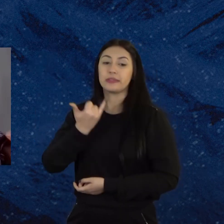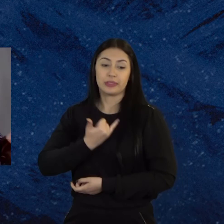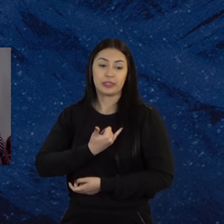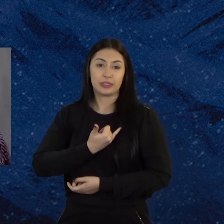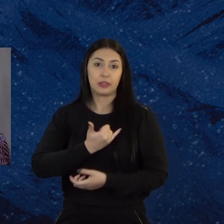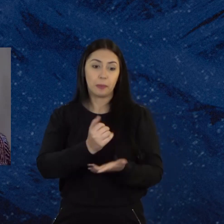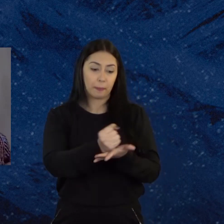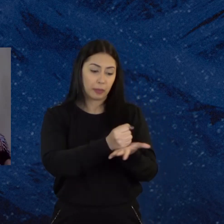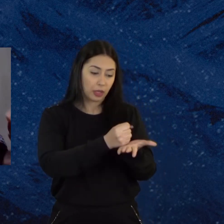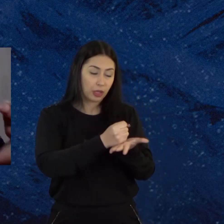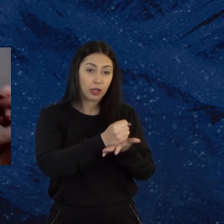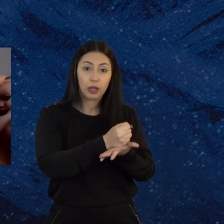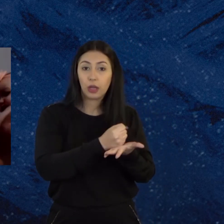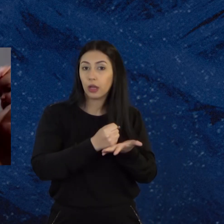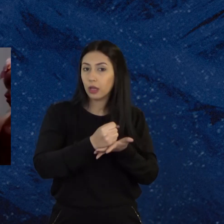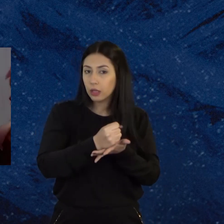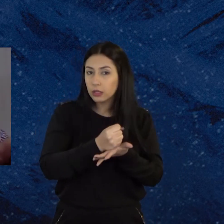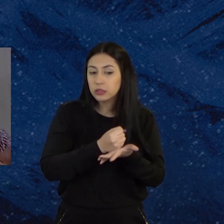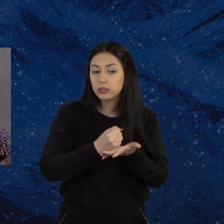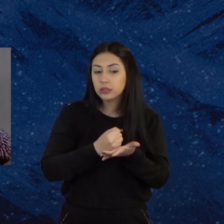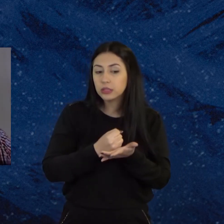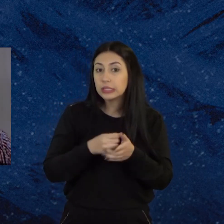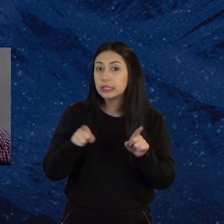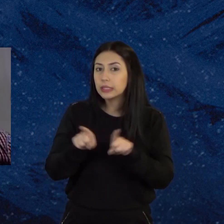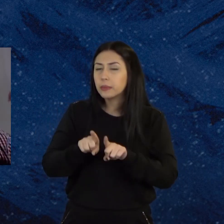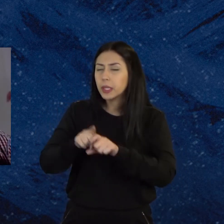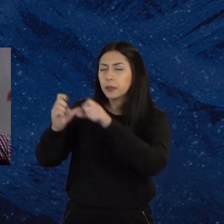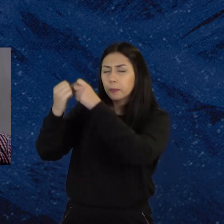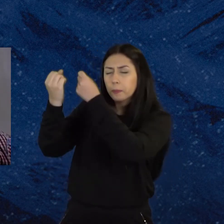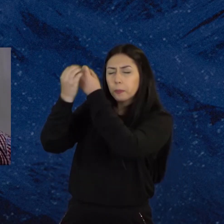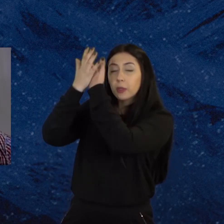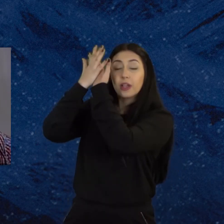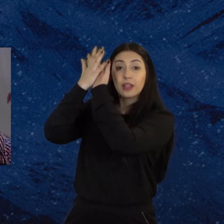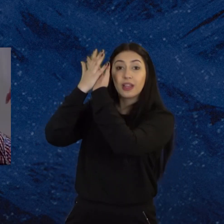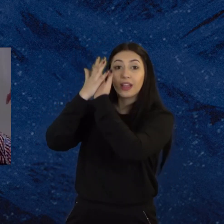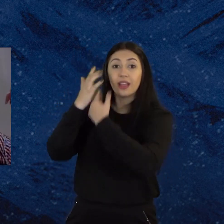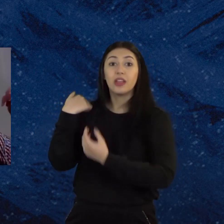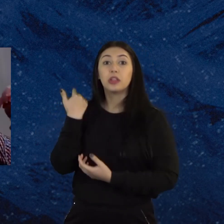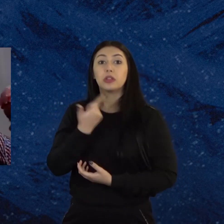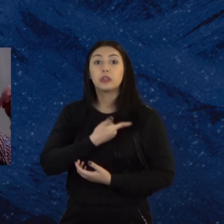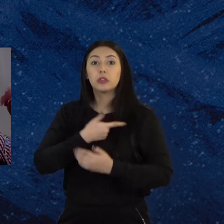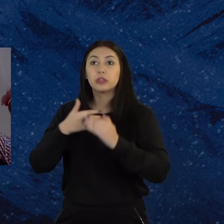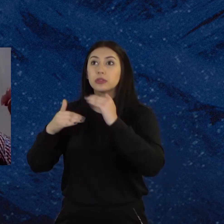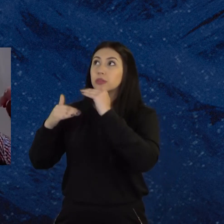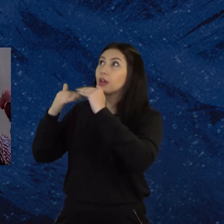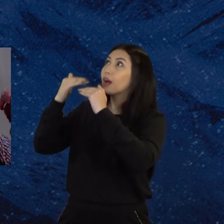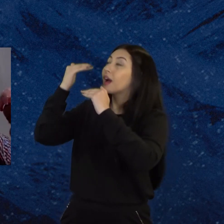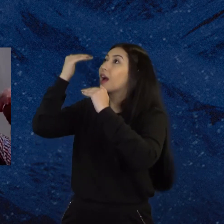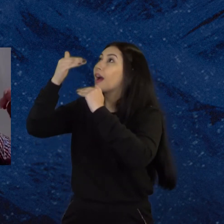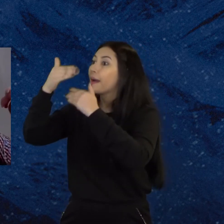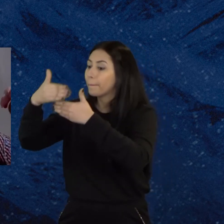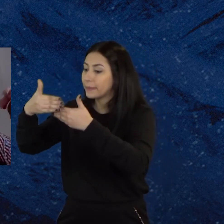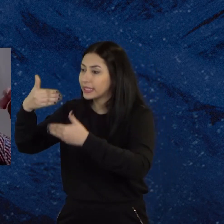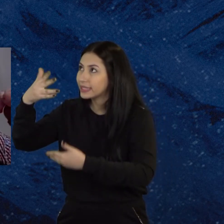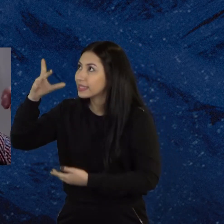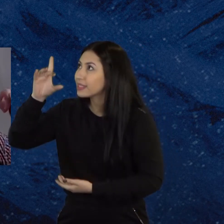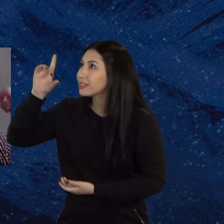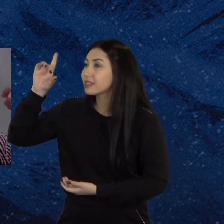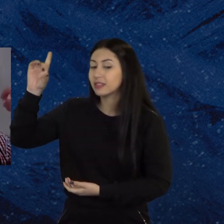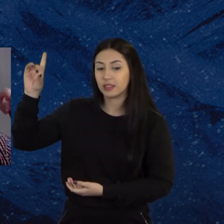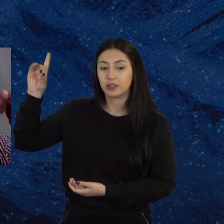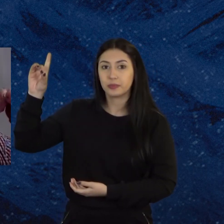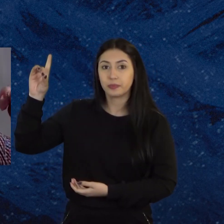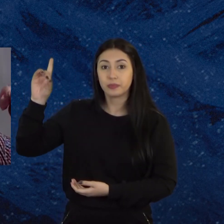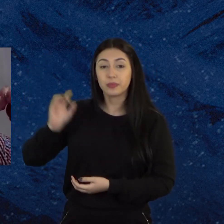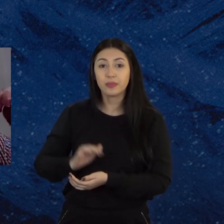palavra fundamental, que se tivemos a base e tivemos a revelação, nós entramos no átrio. Né? Então, esse santo dos santos,